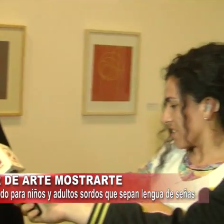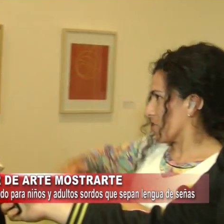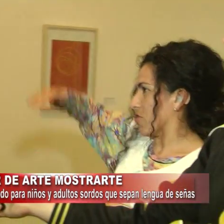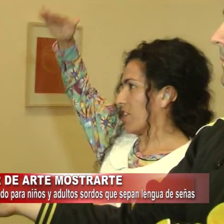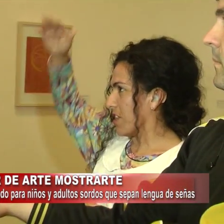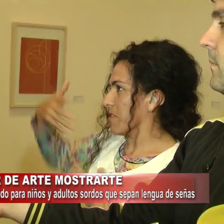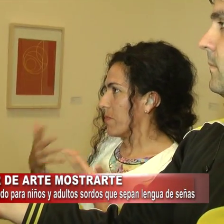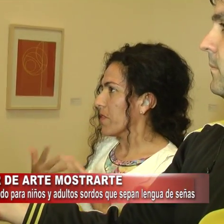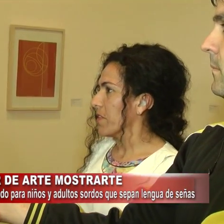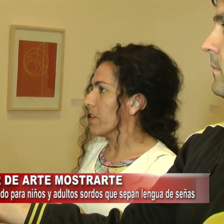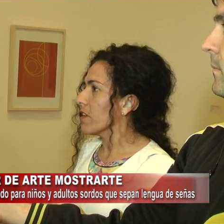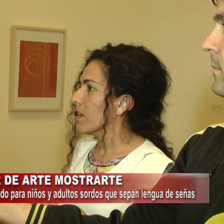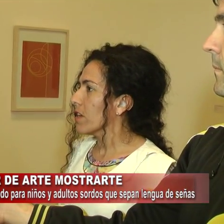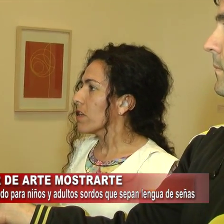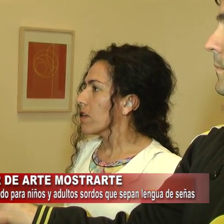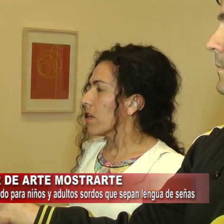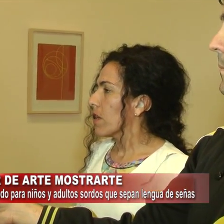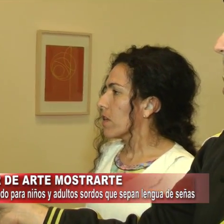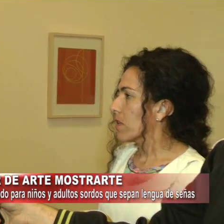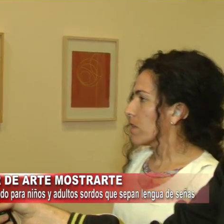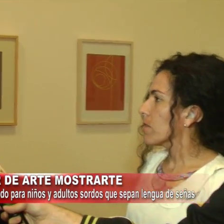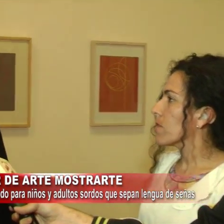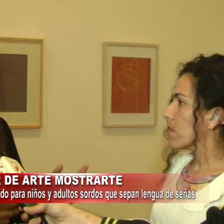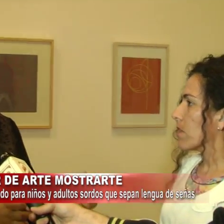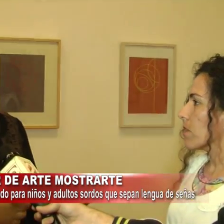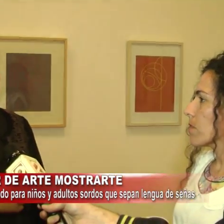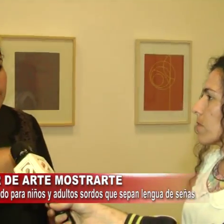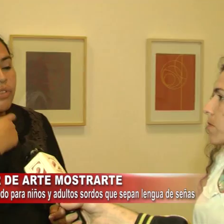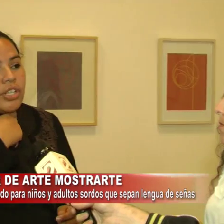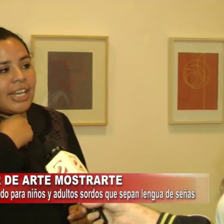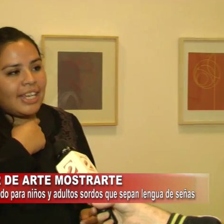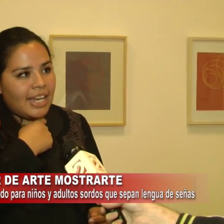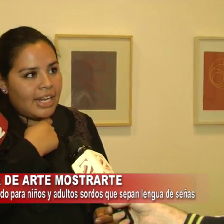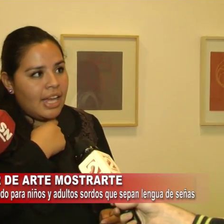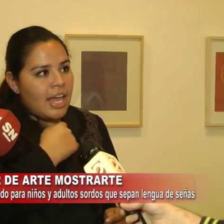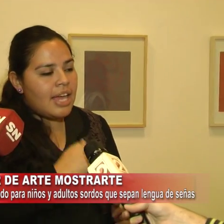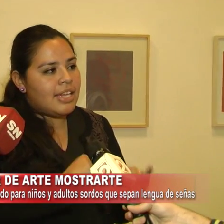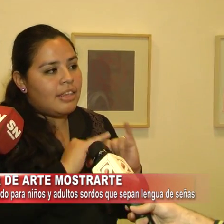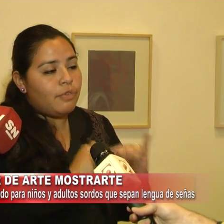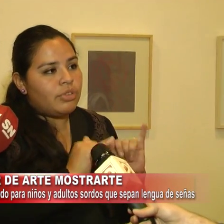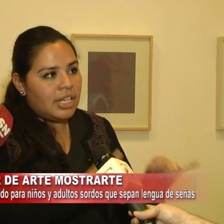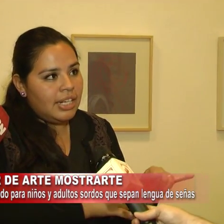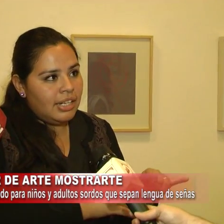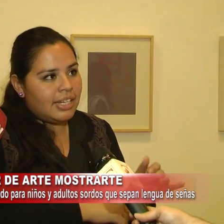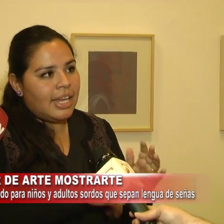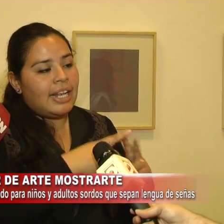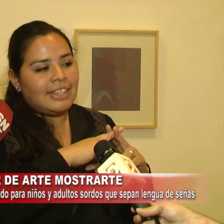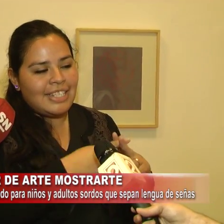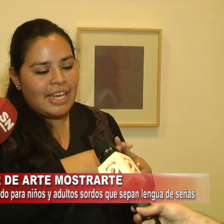Pueden ser para personas grandes o chicas. Lo que la profesora quiere es difundir que el taller